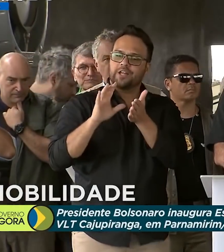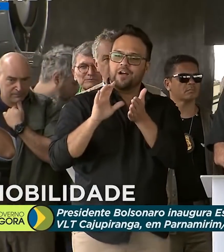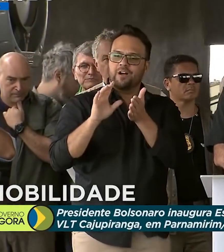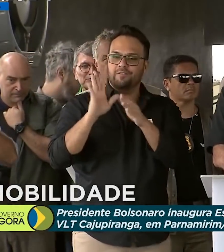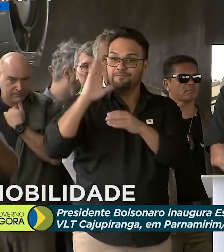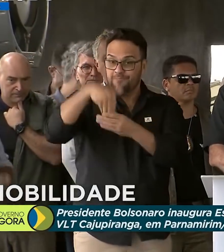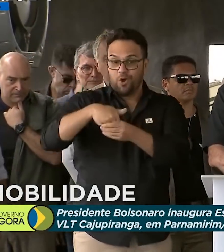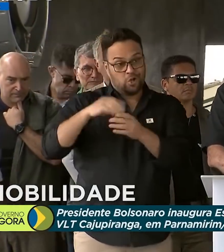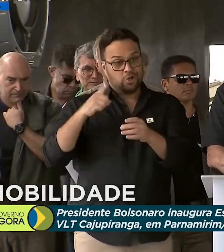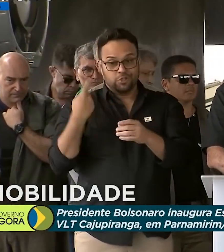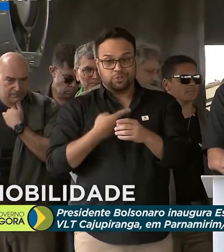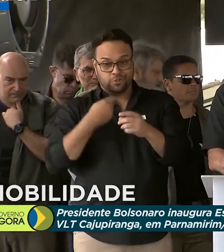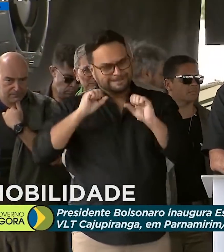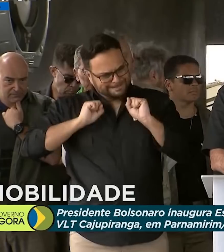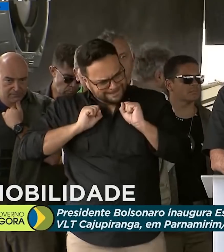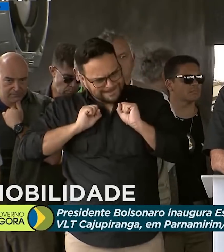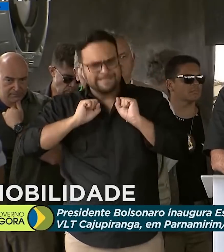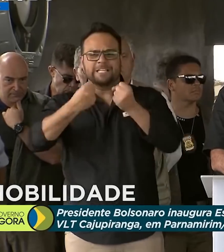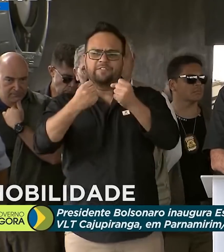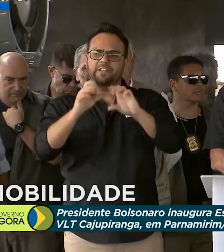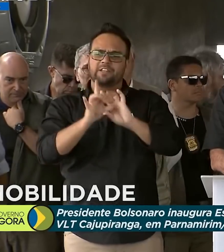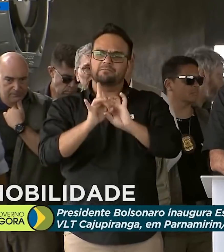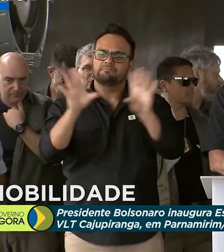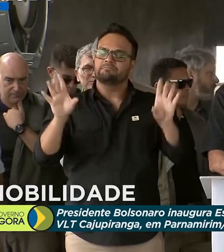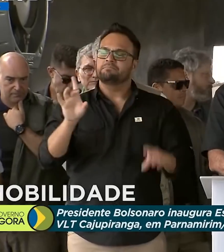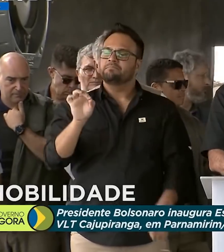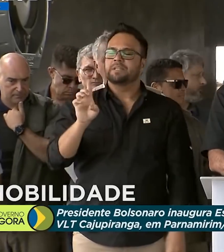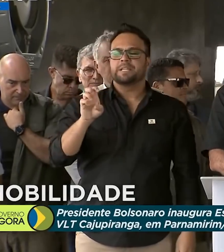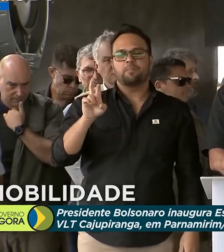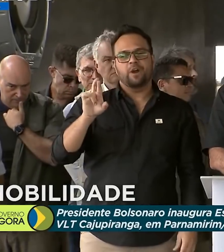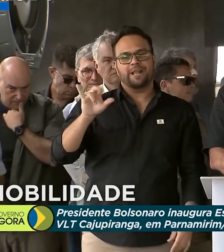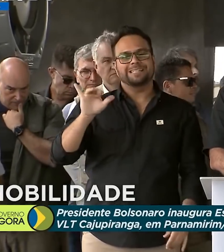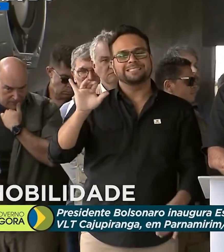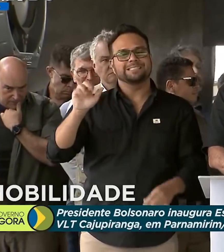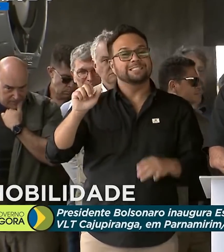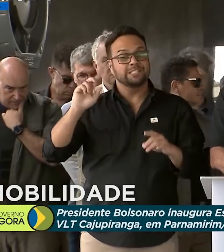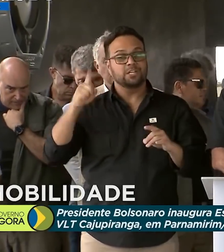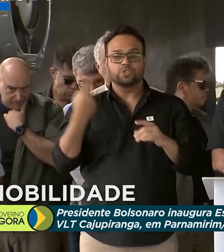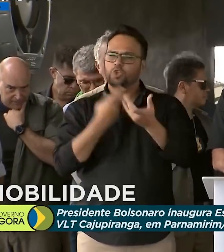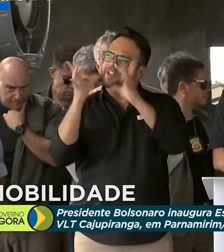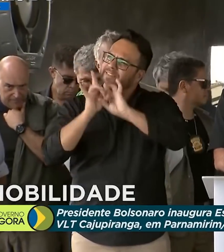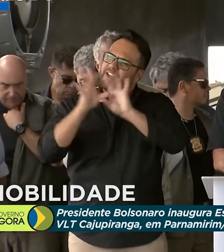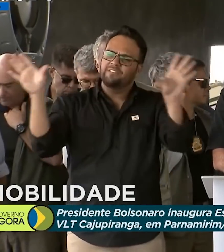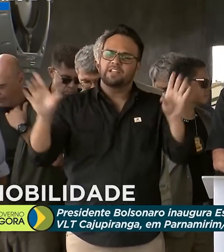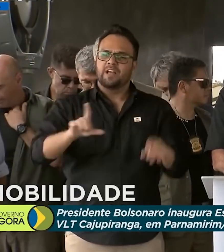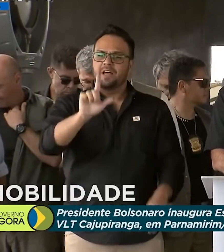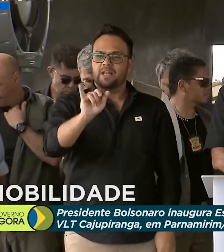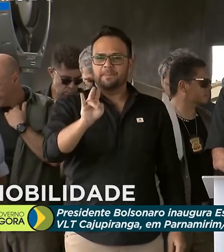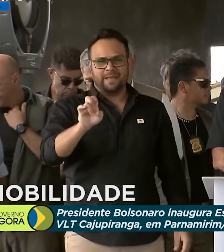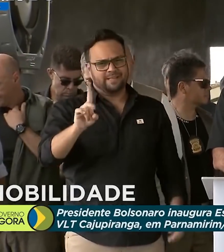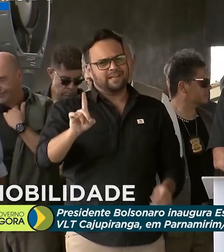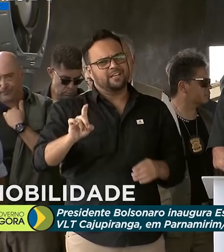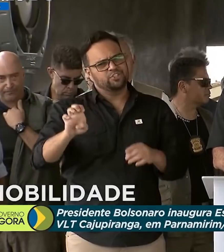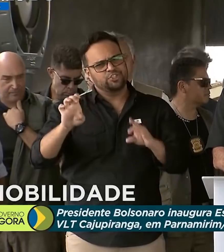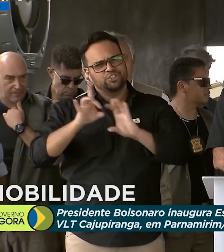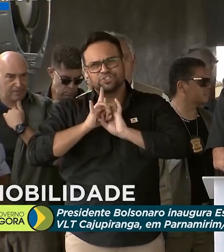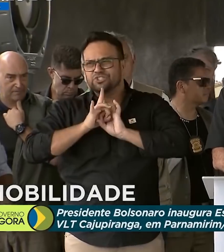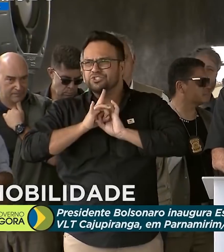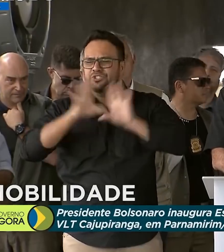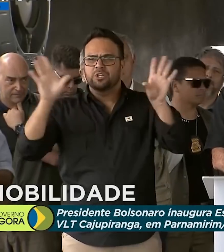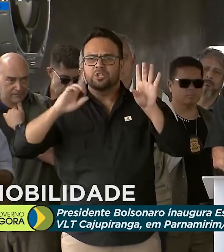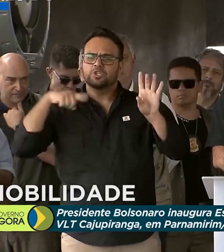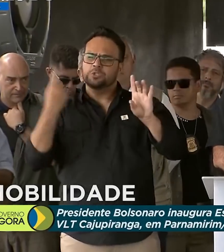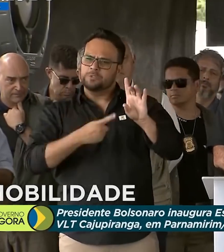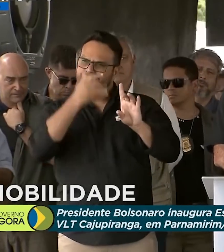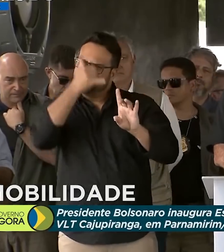Nós defendemos a democracia. Nós defendemos a liberdade. E tudo nós